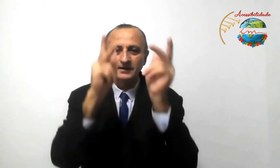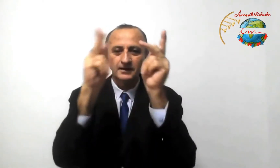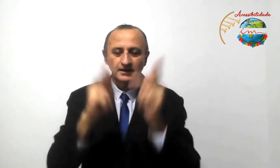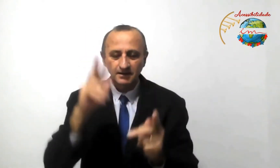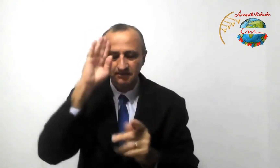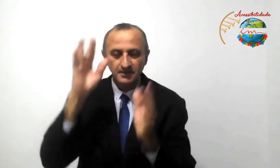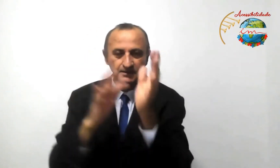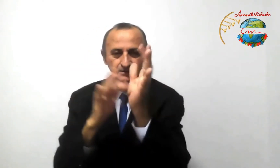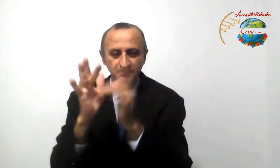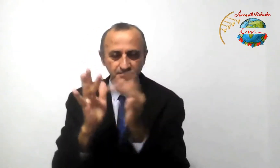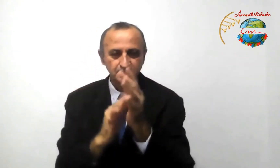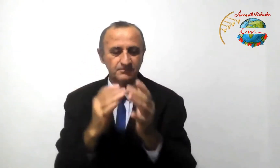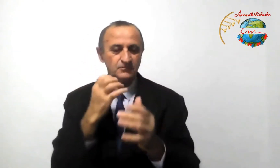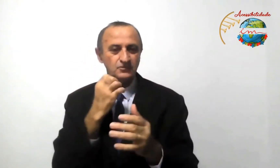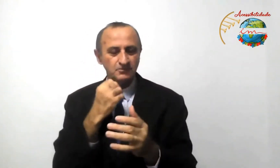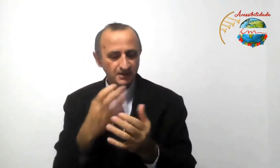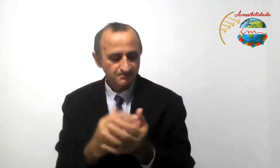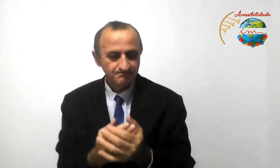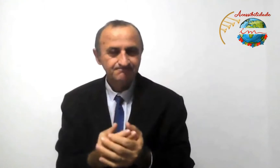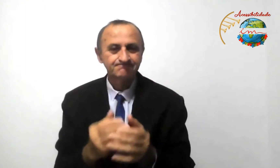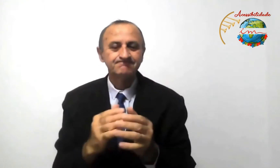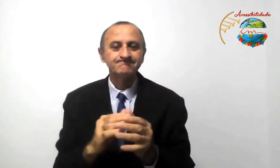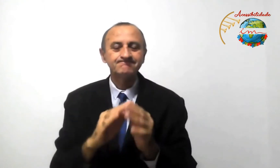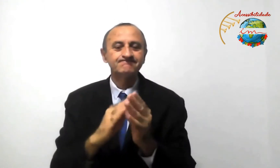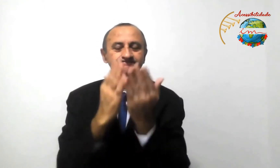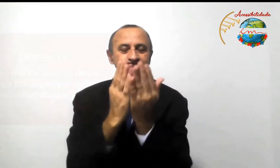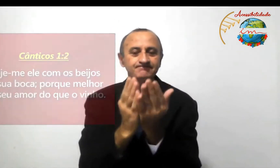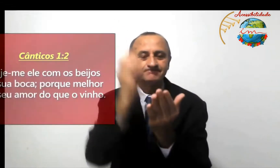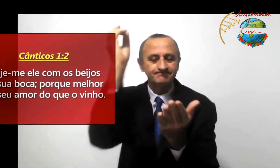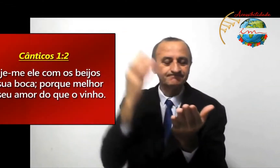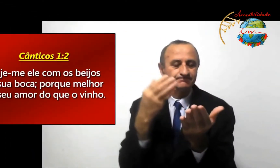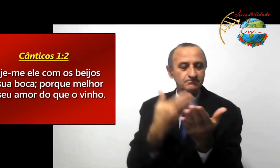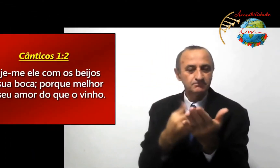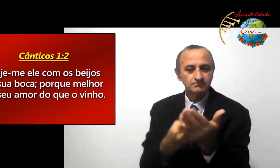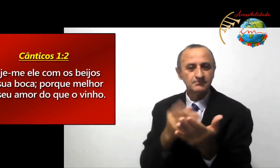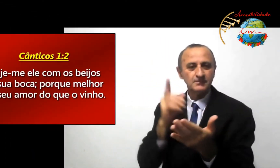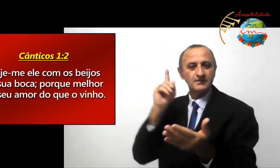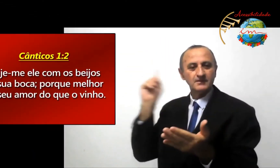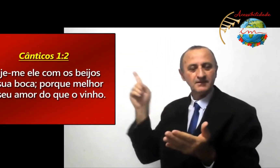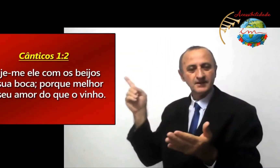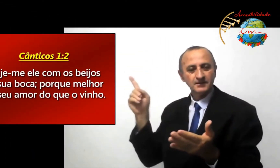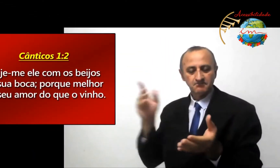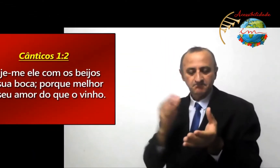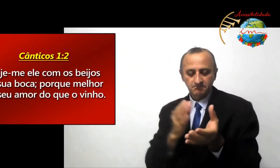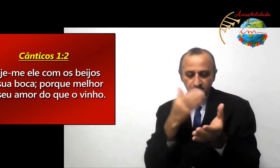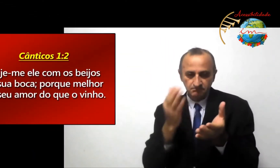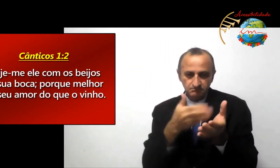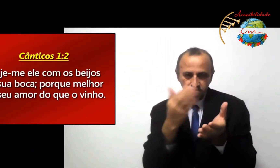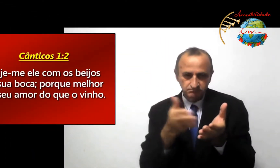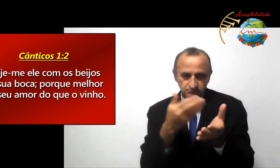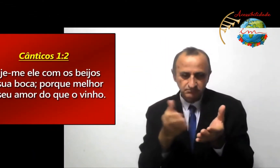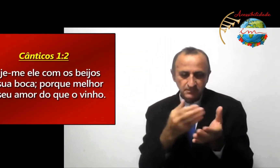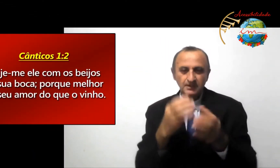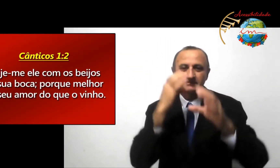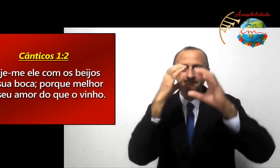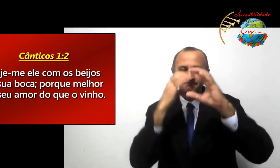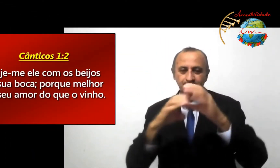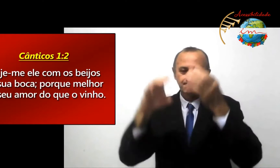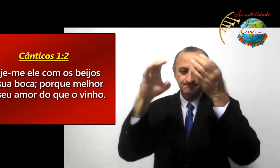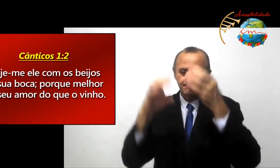A paz do Senhor Jesus, tudo bem? Olha, nosso estudo bíblico hoje está aqui, ó, no livro bíblico de